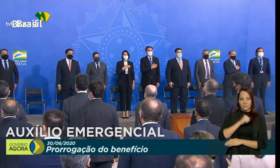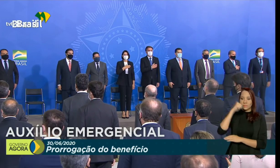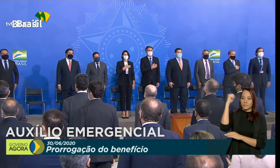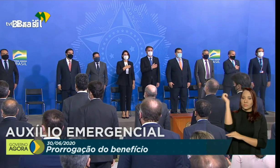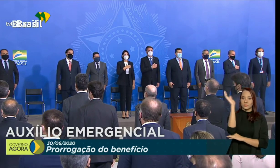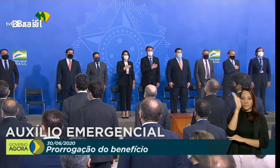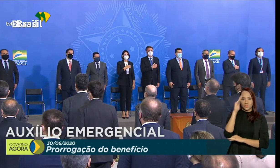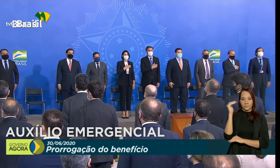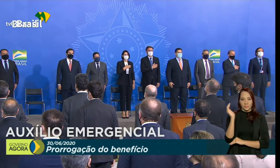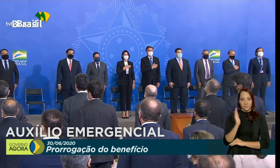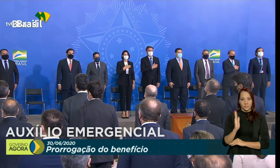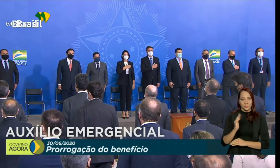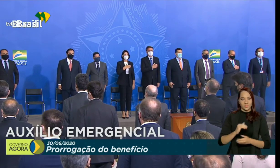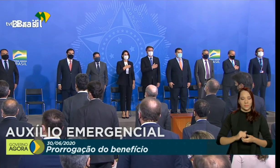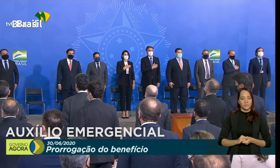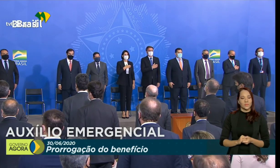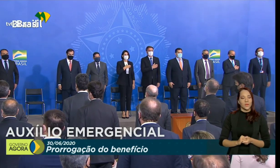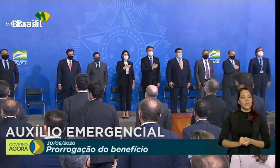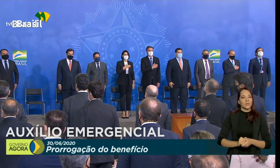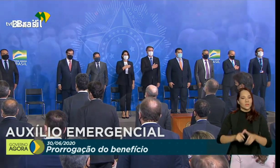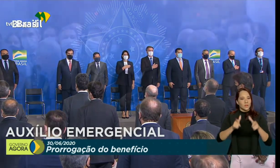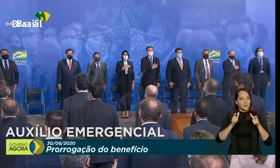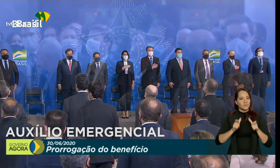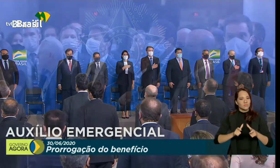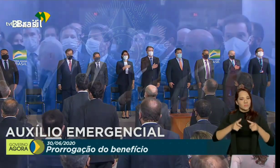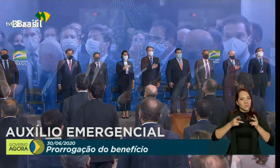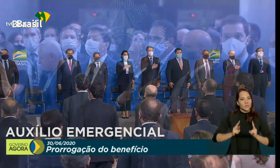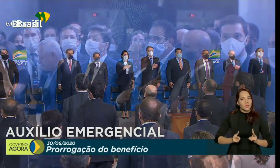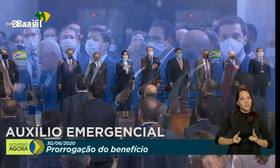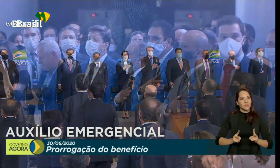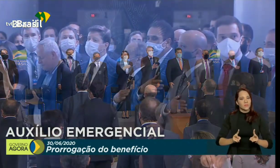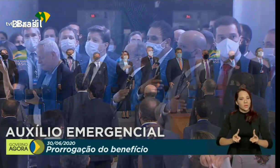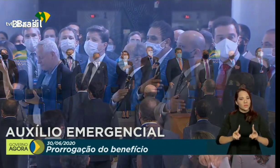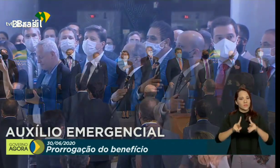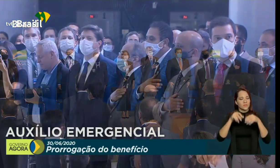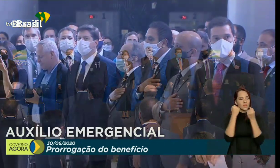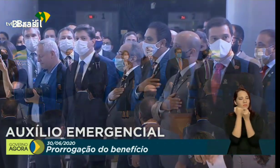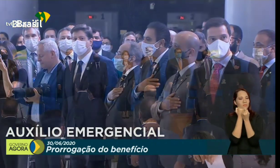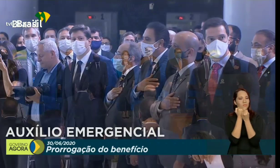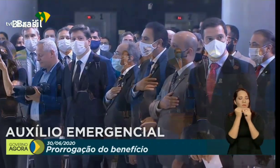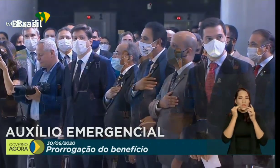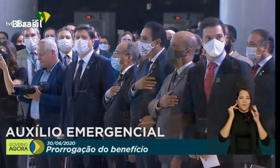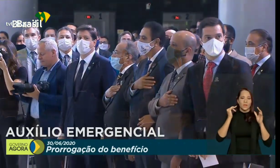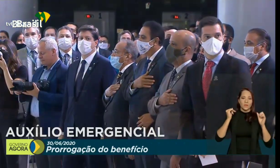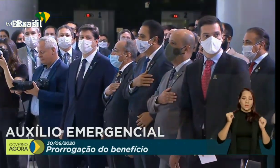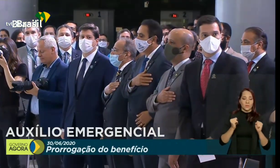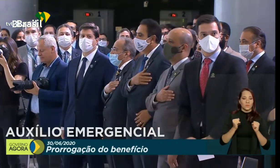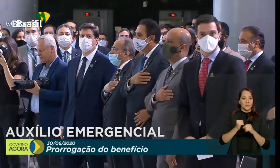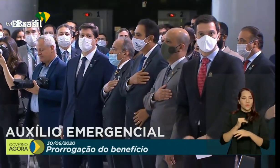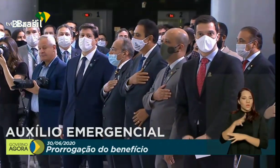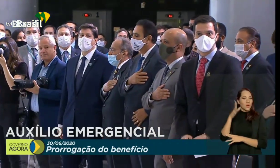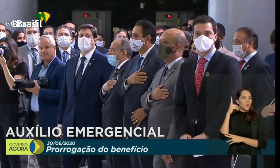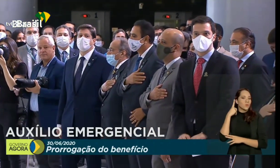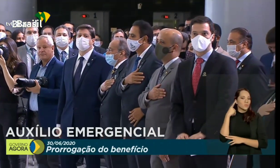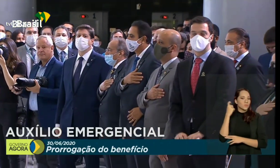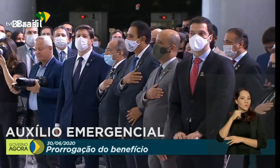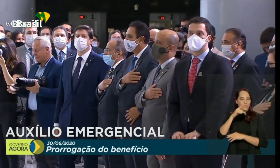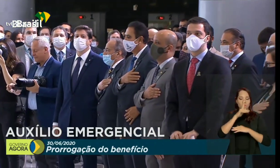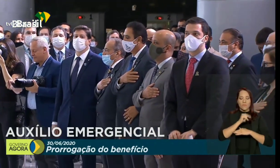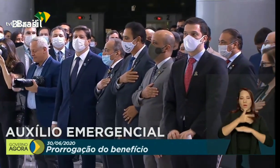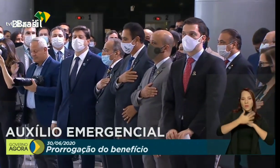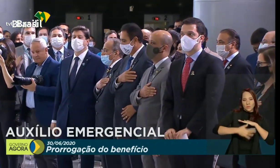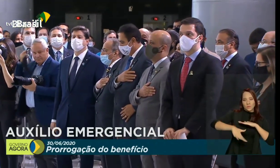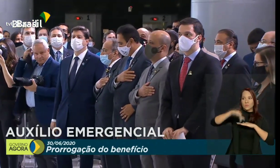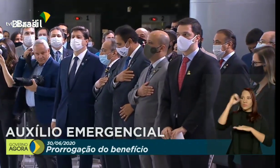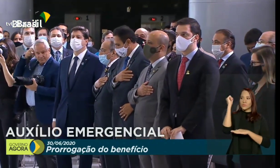pátria amada Brasil. Deitado eternamente em berço esplêndido, ao som